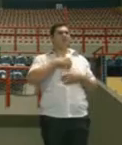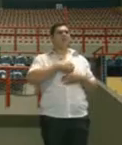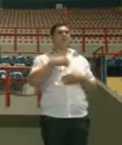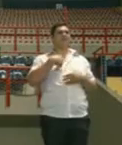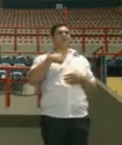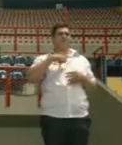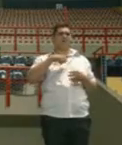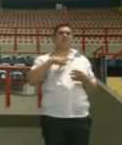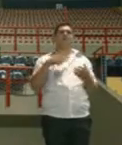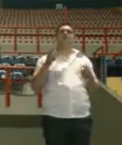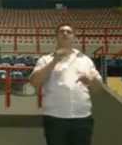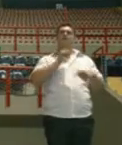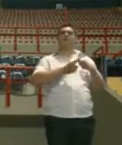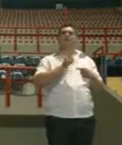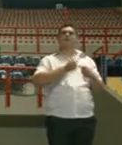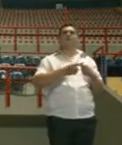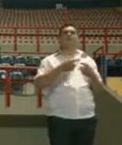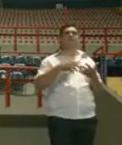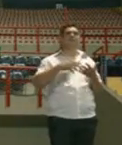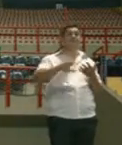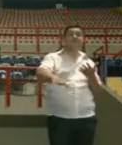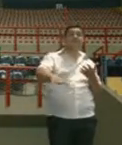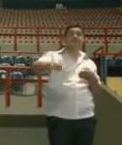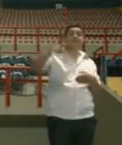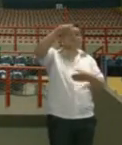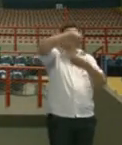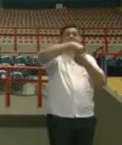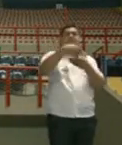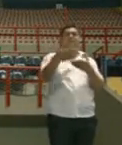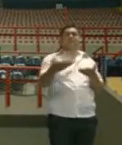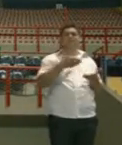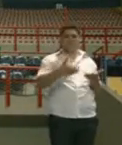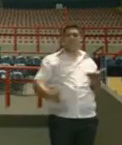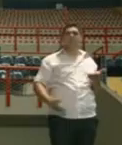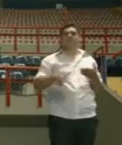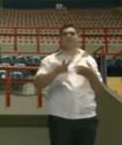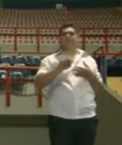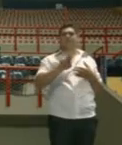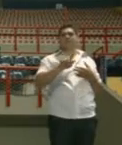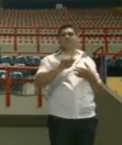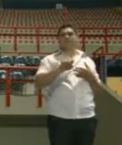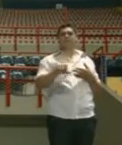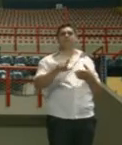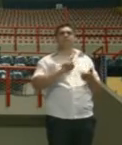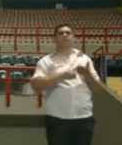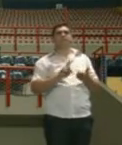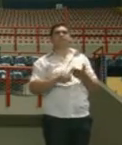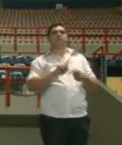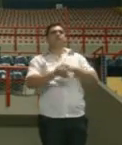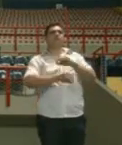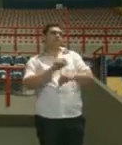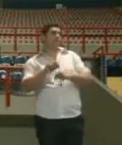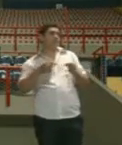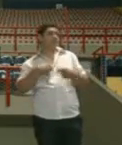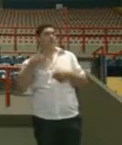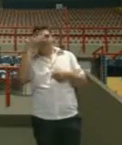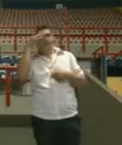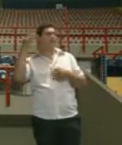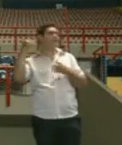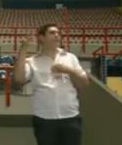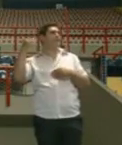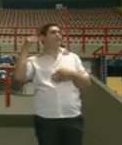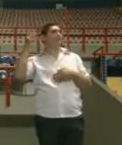Por quê? Porque ele cresceu no governo Vargas, tá? Ele cresceu escutando isso